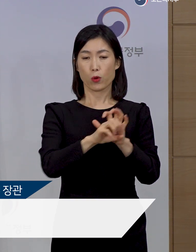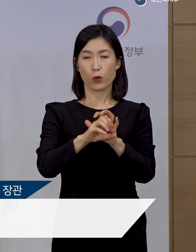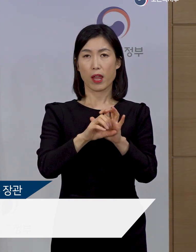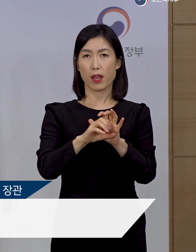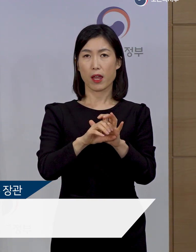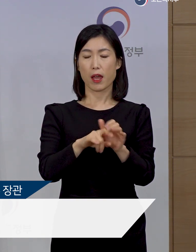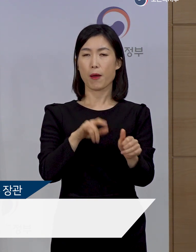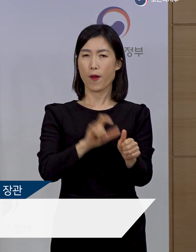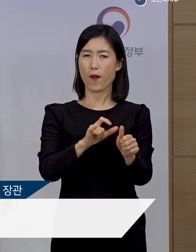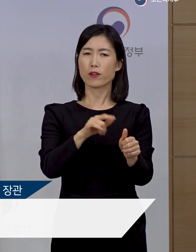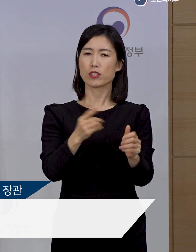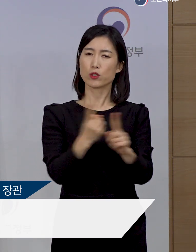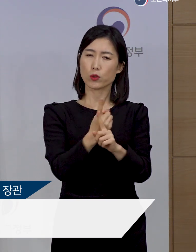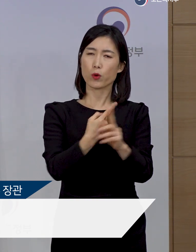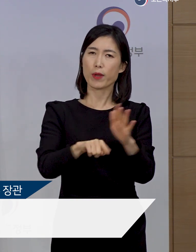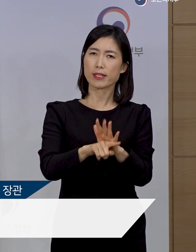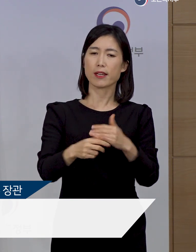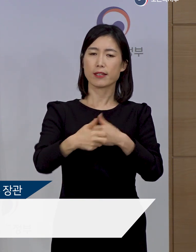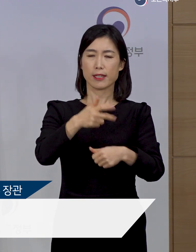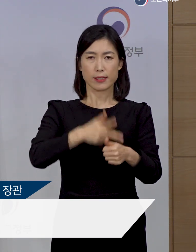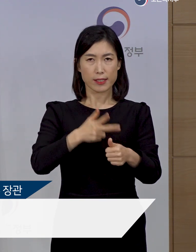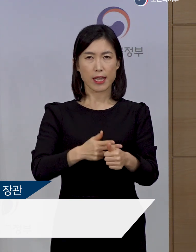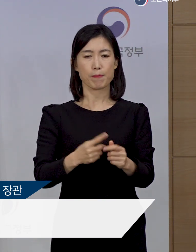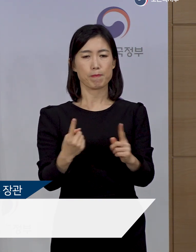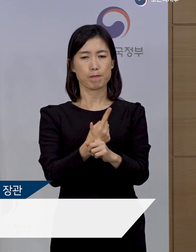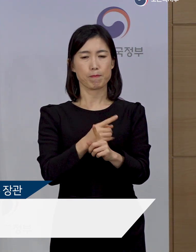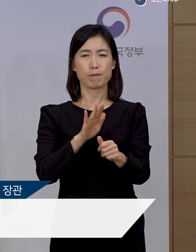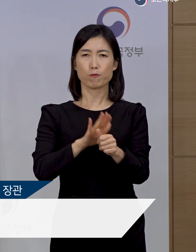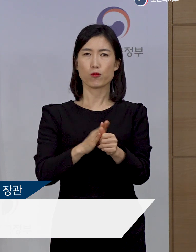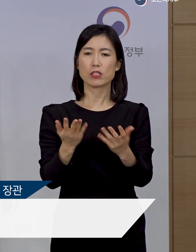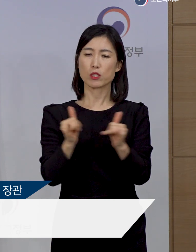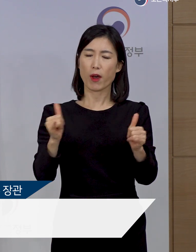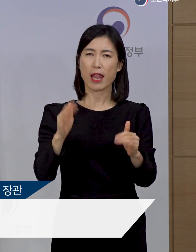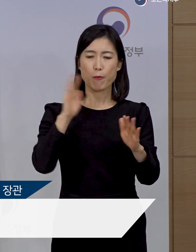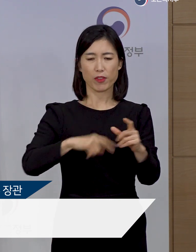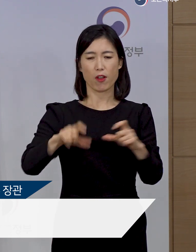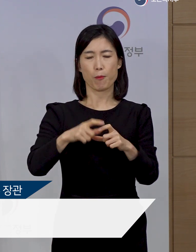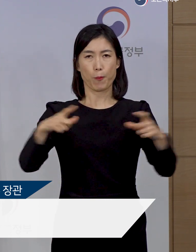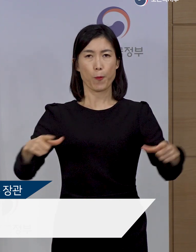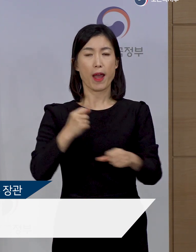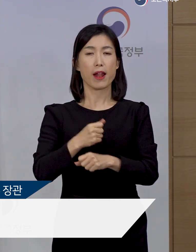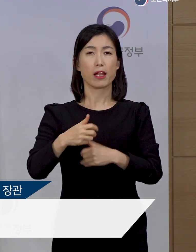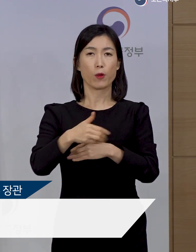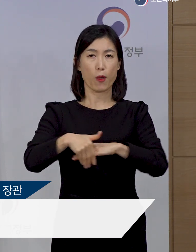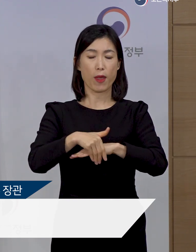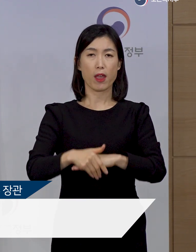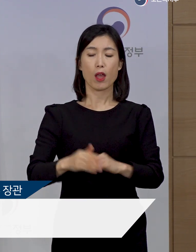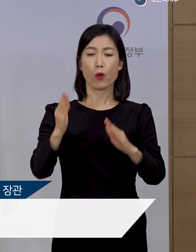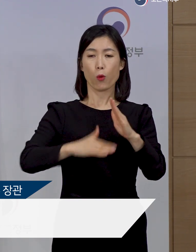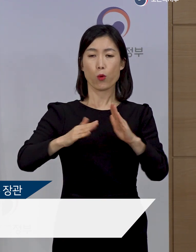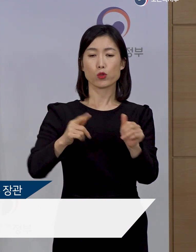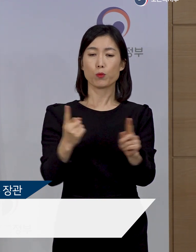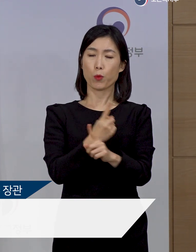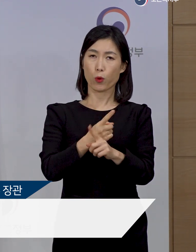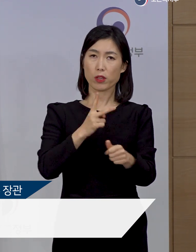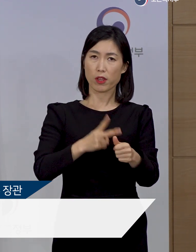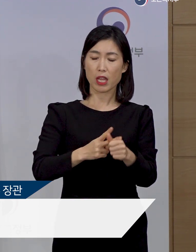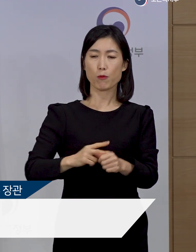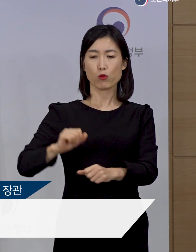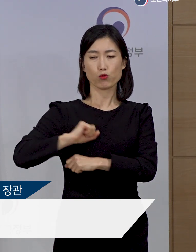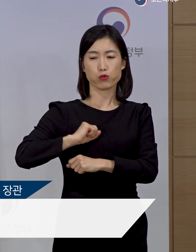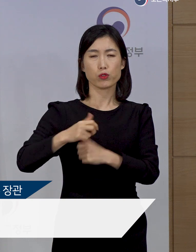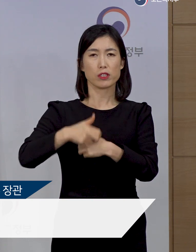이러한 병상 확보를 통해 대기를 최소화하여 병상 배치에 소요되는 하루 정도의 시간보다 더 오래